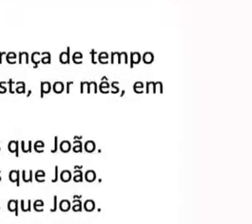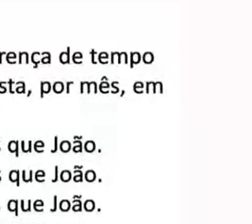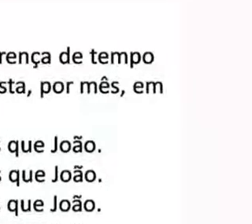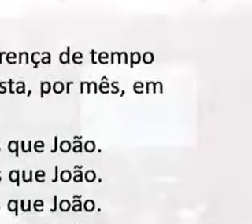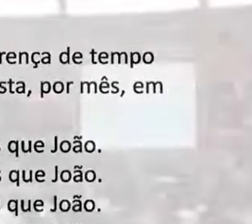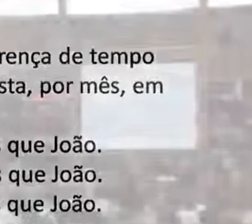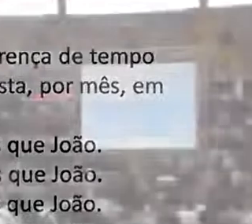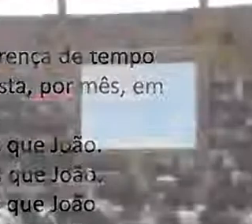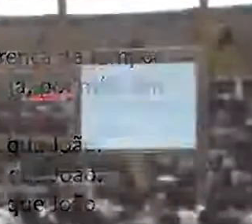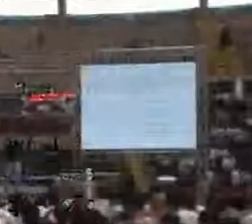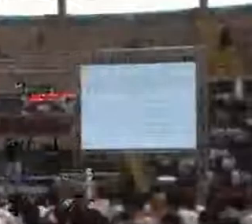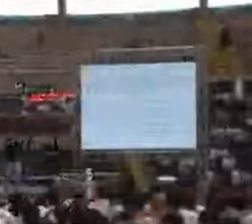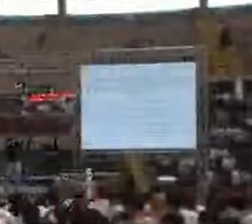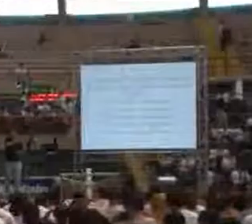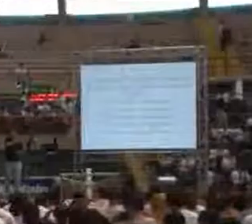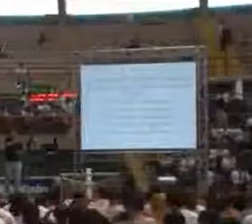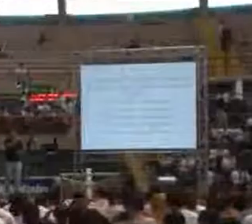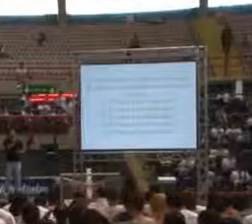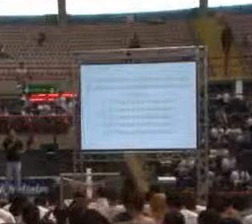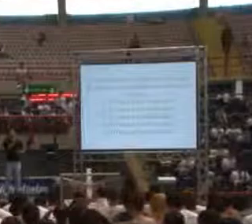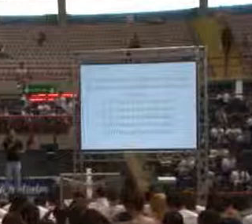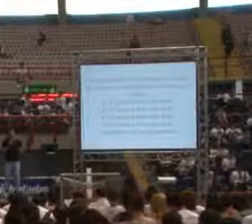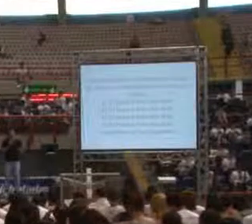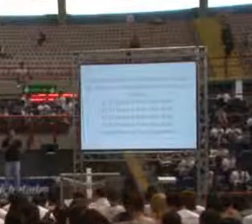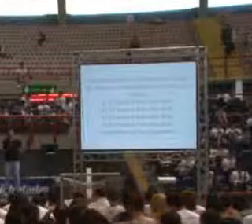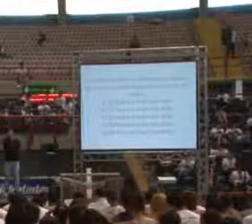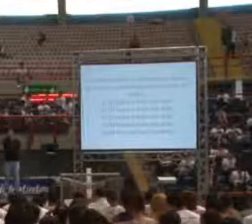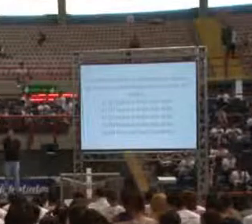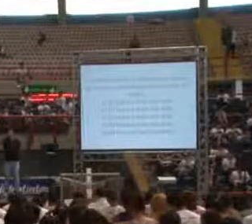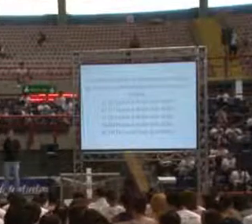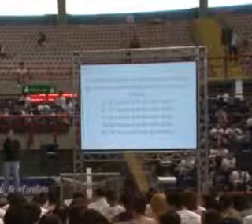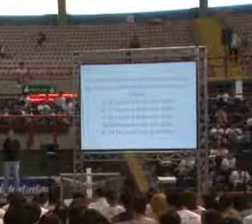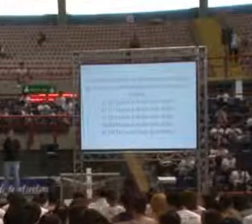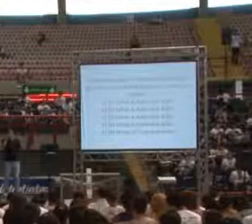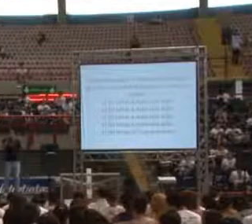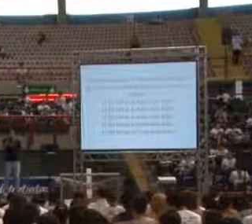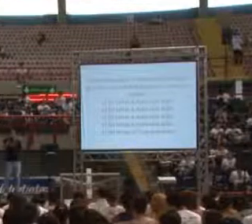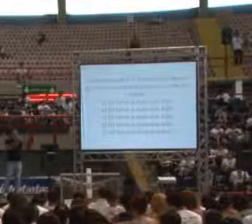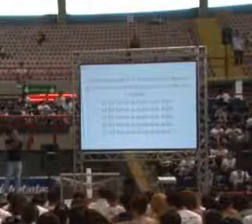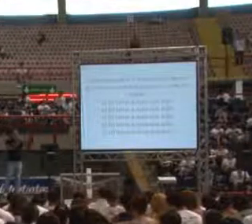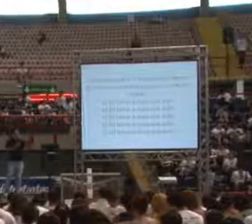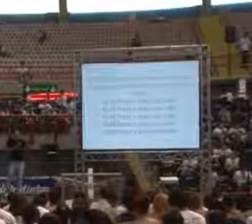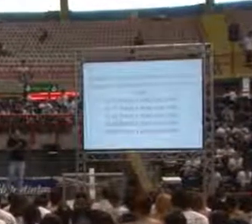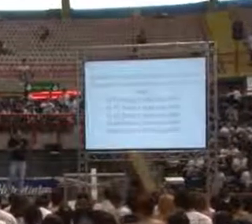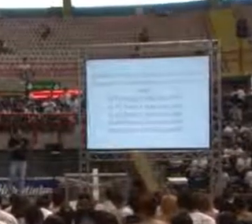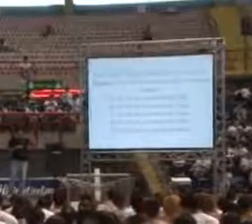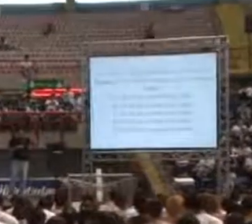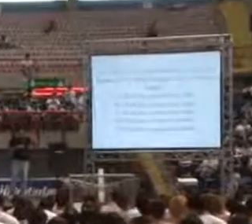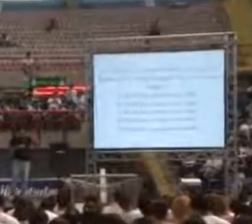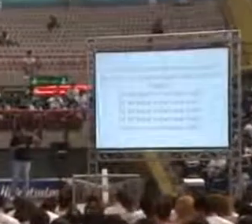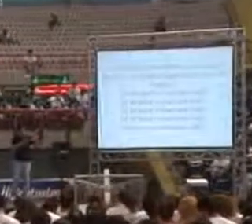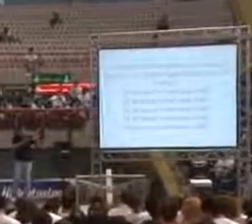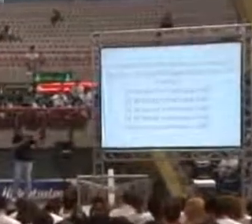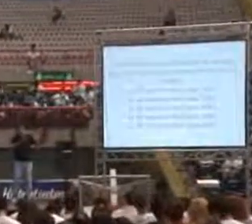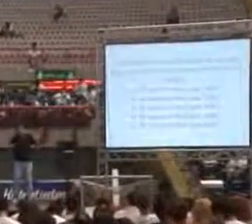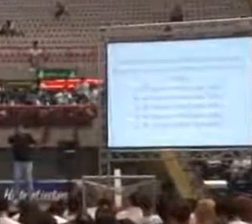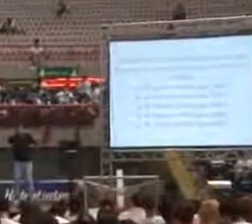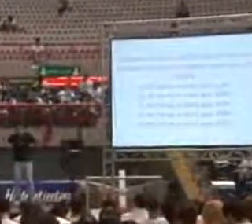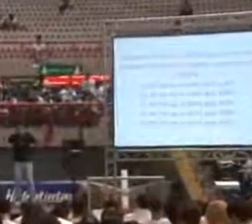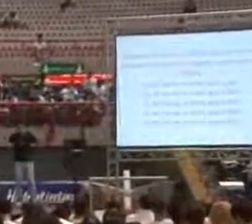horas a mais que João? A gente viu que o João demora 50 minutos para fazer o trajeto de